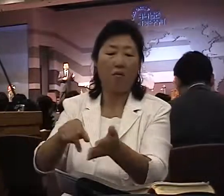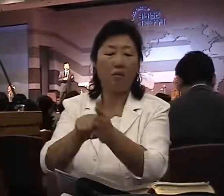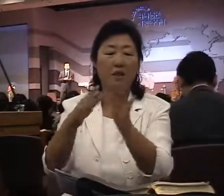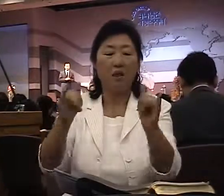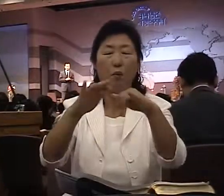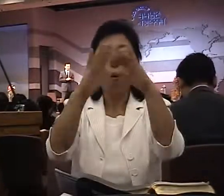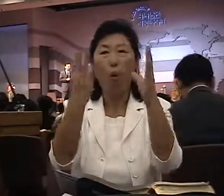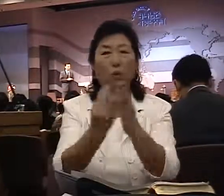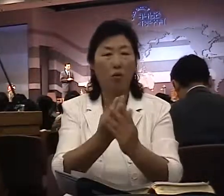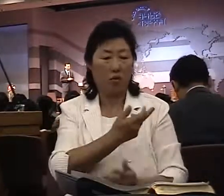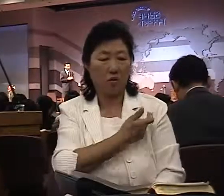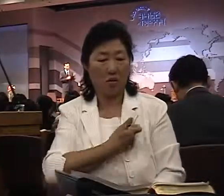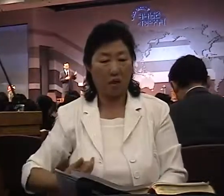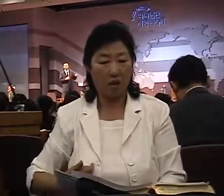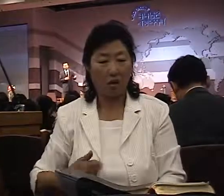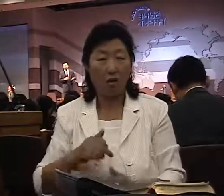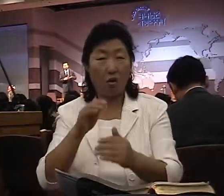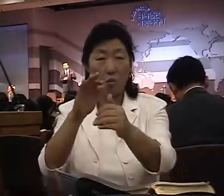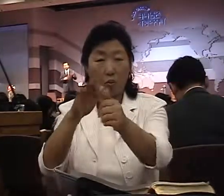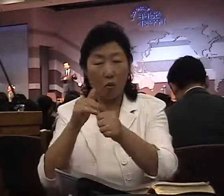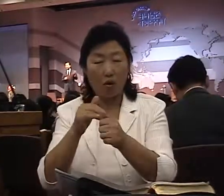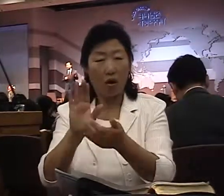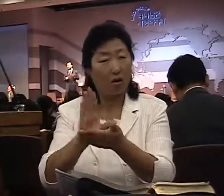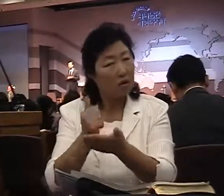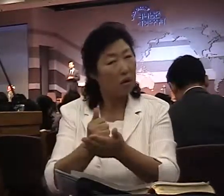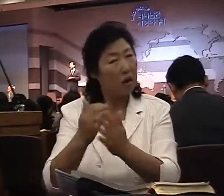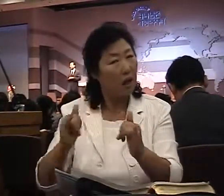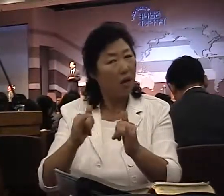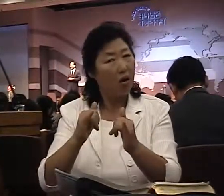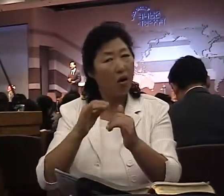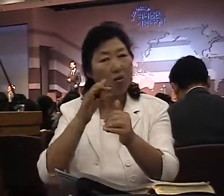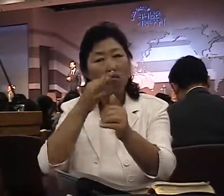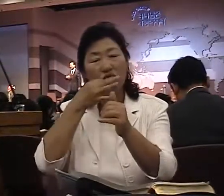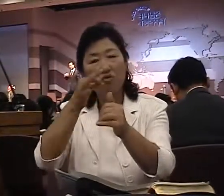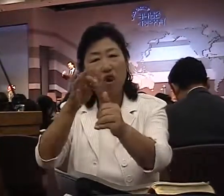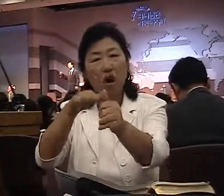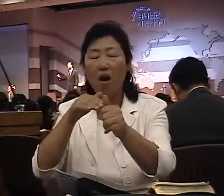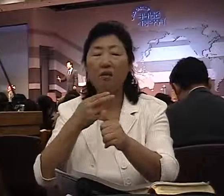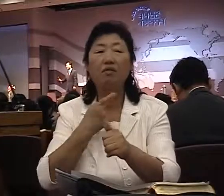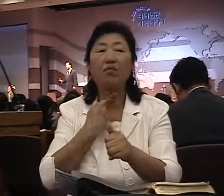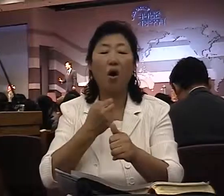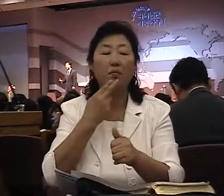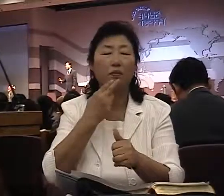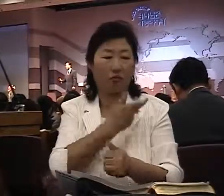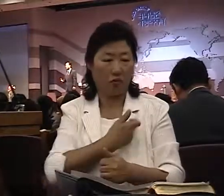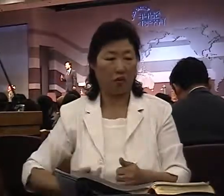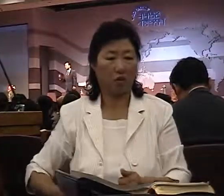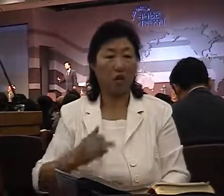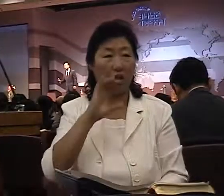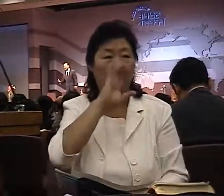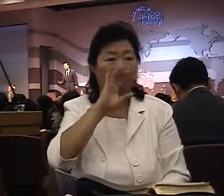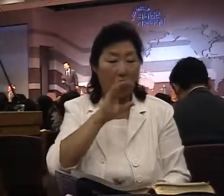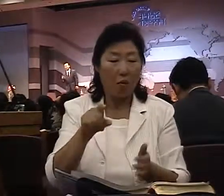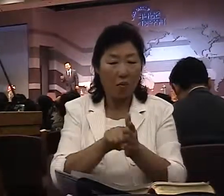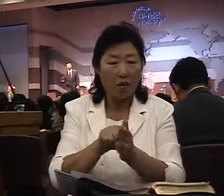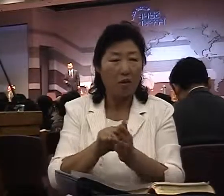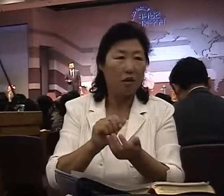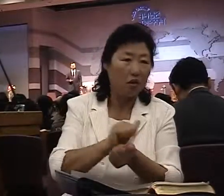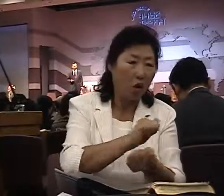제자로 불려졌지 뭐 크리스천이다 교인이다 이렇게 불려진 적이 없습니다. 제자를 양육하는, 믿음을 전수하여 제자를 양육하는